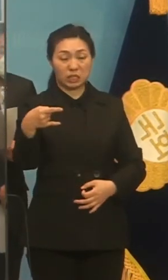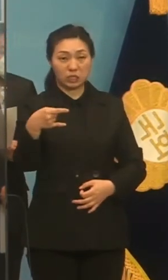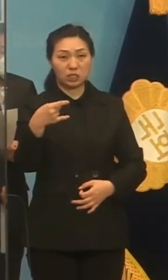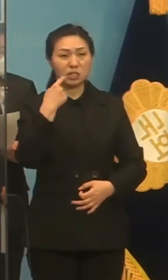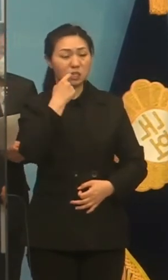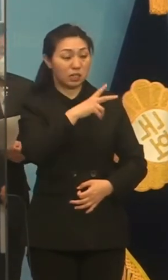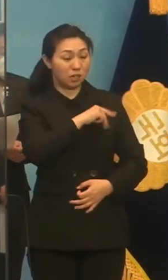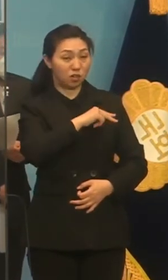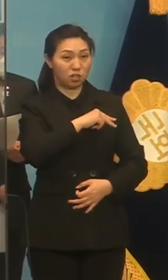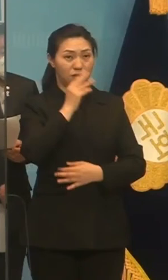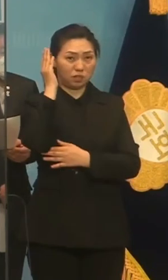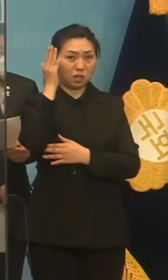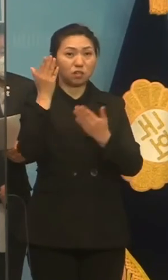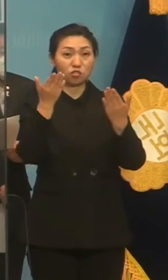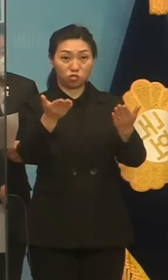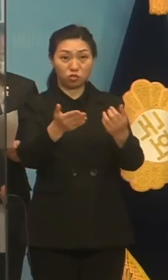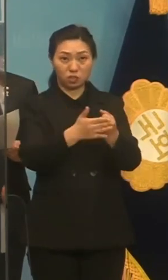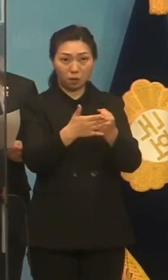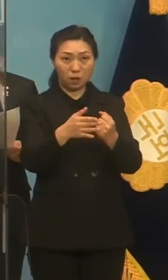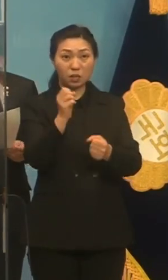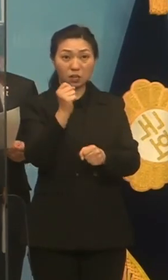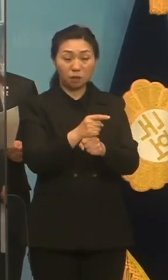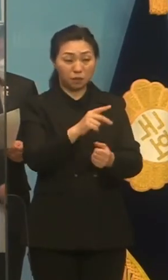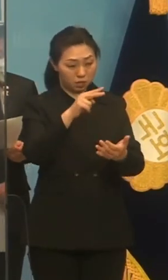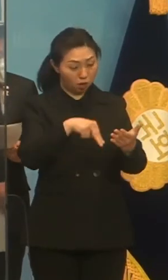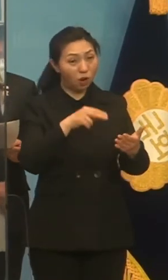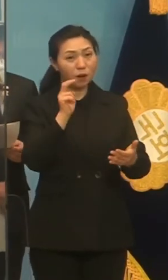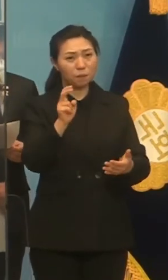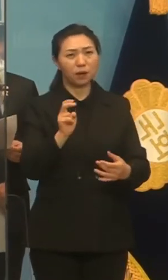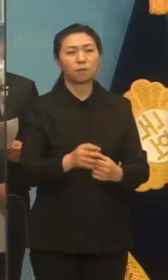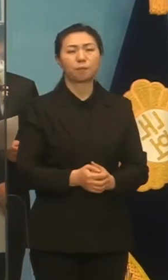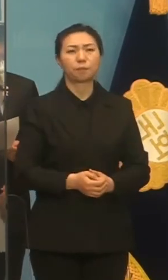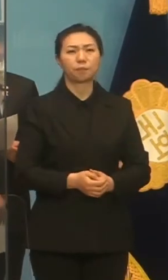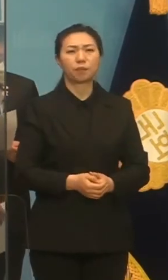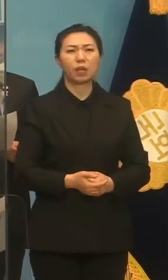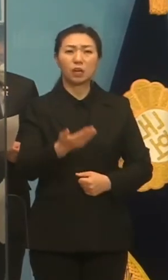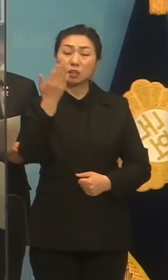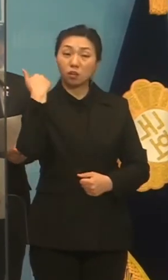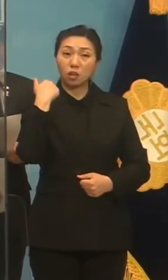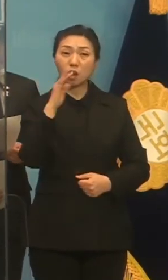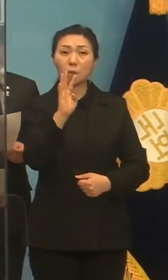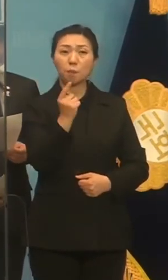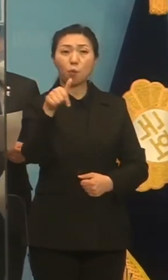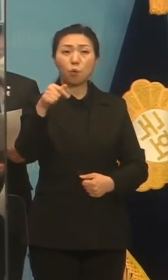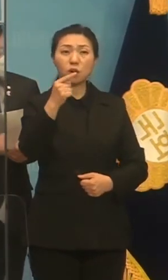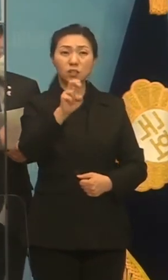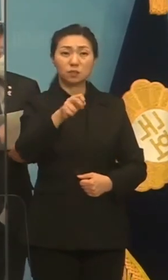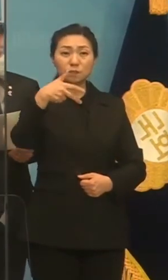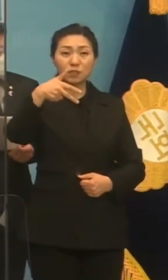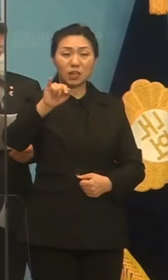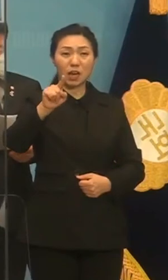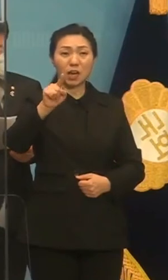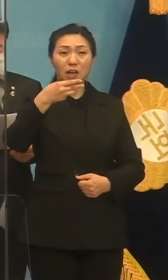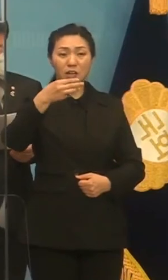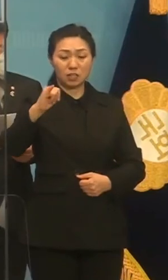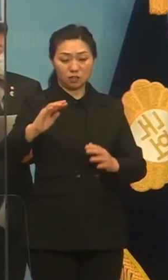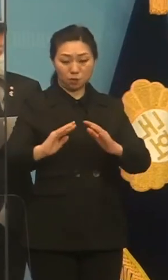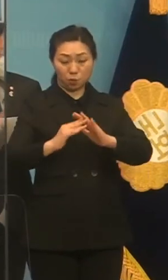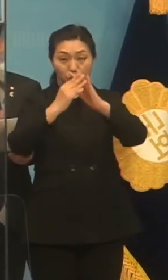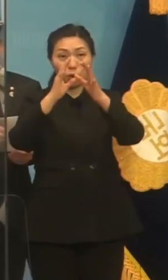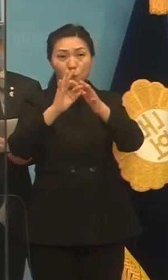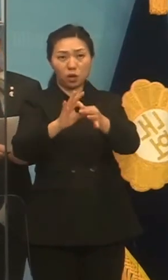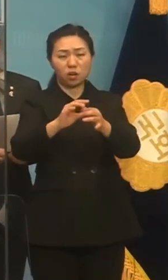말씀드려서 아마 못 하는걸 당시 복령 택 건너로 되게 환한 그